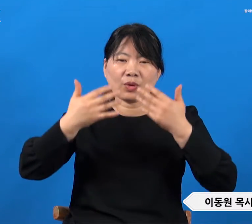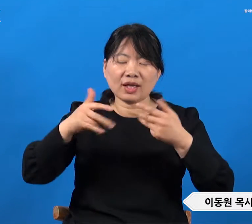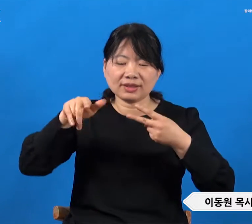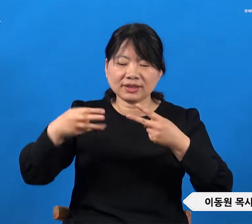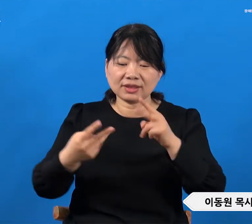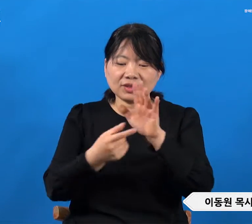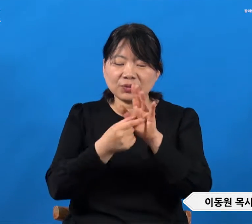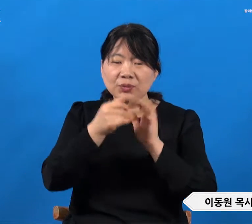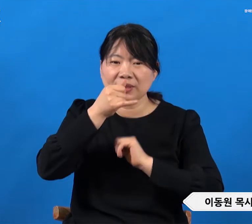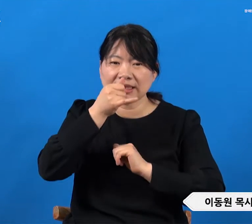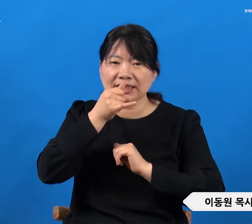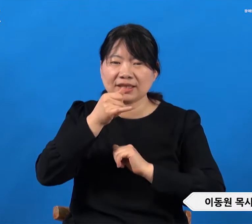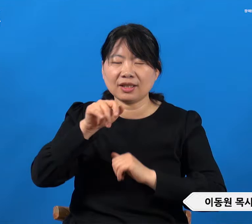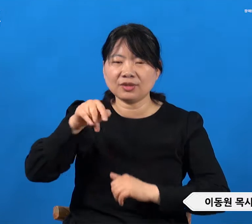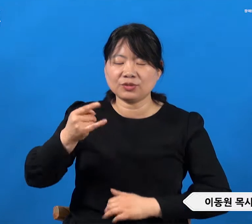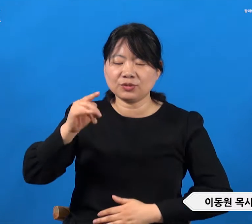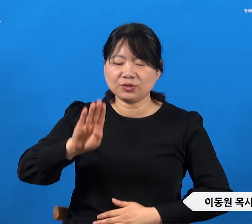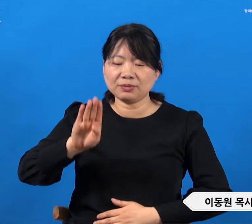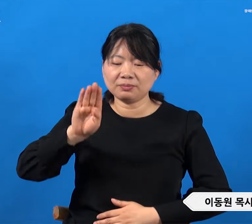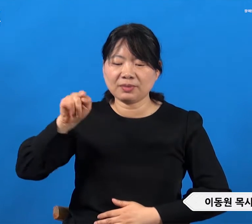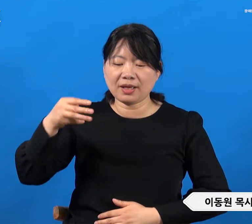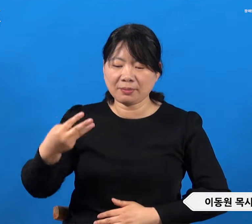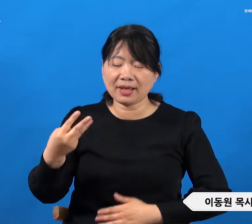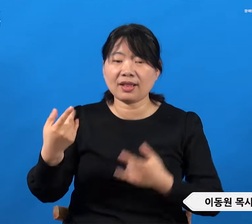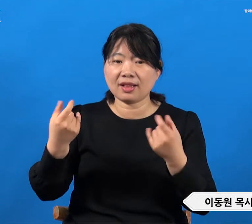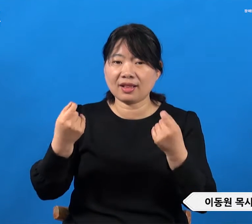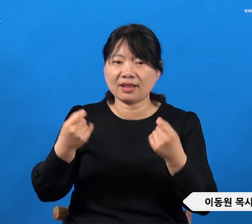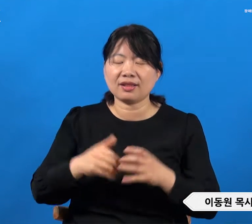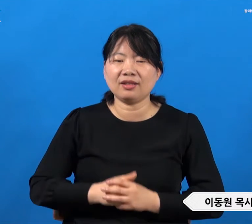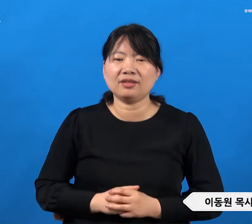아마 2절에 기록된 스룹바벨